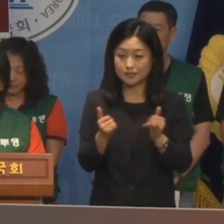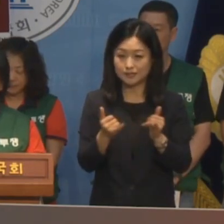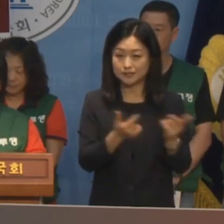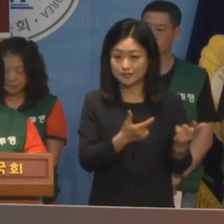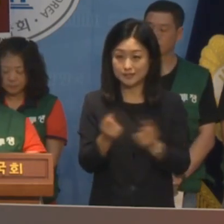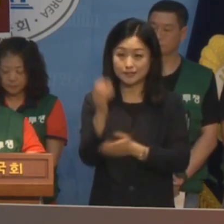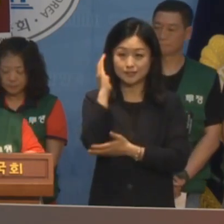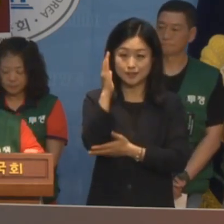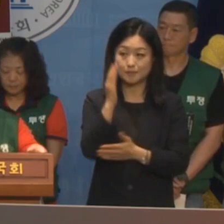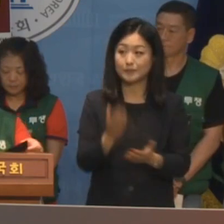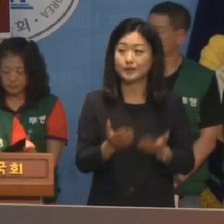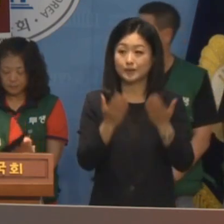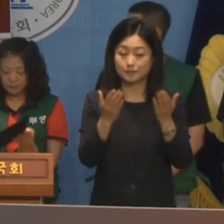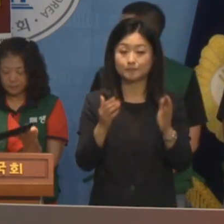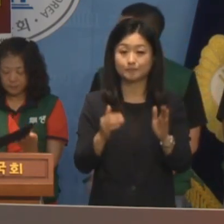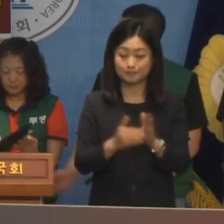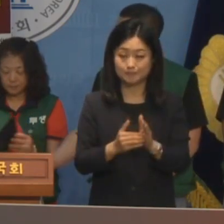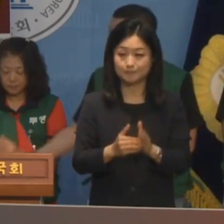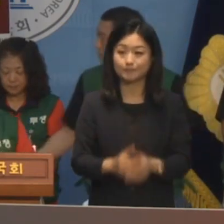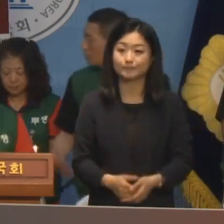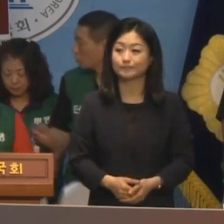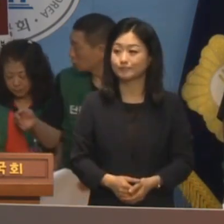일동.